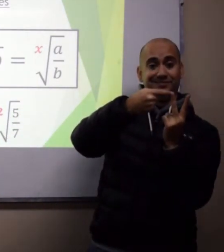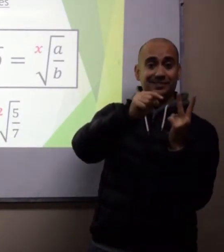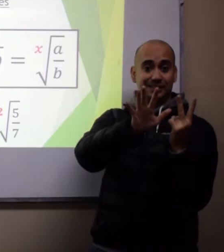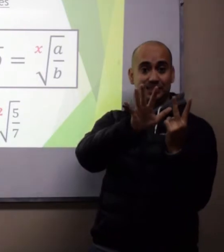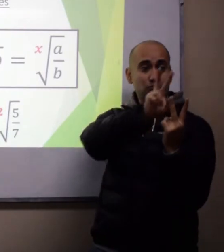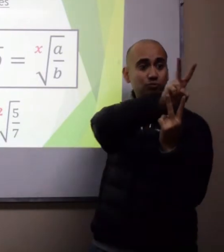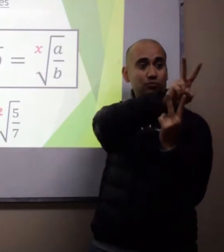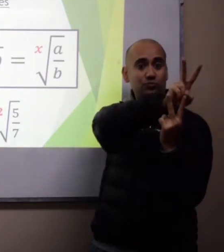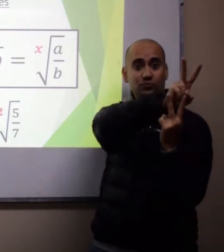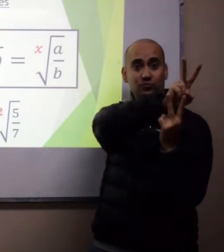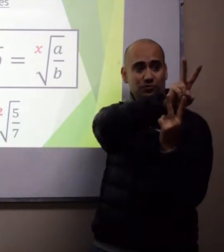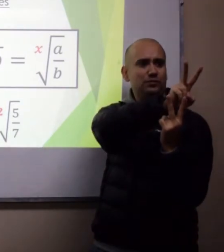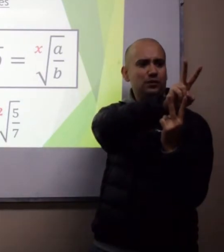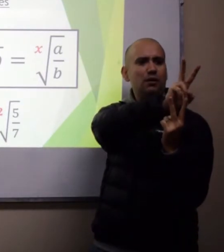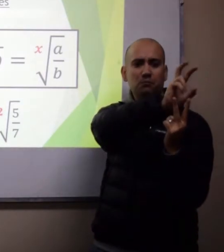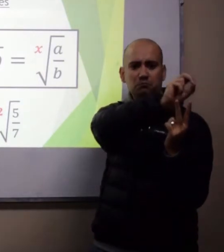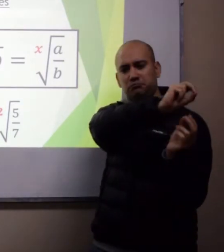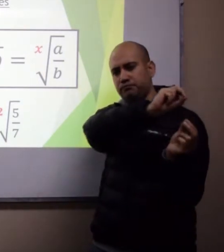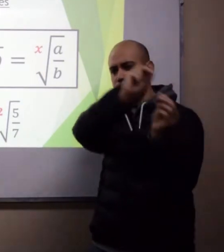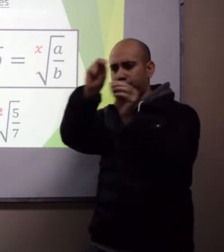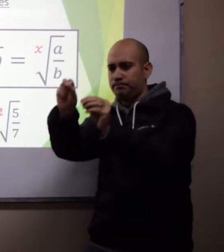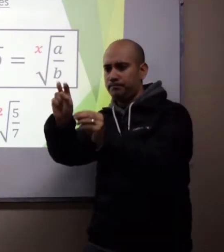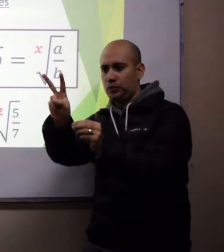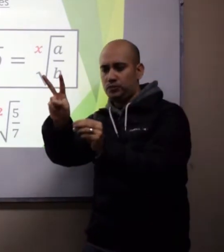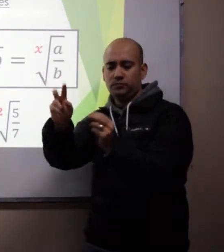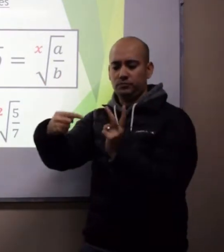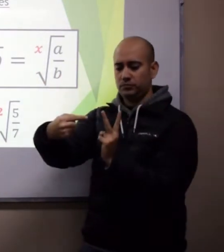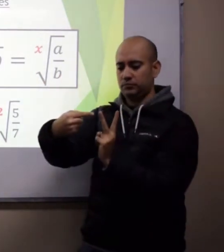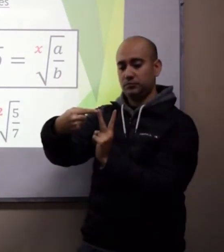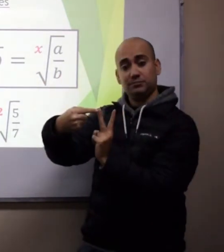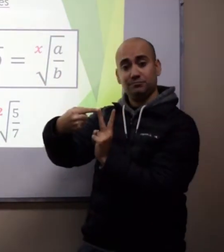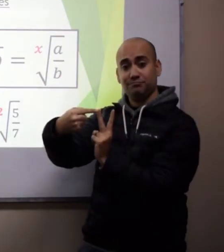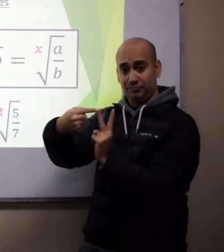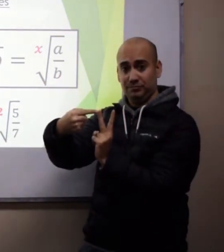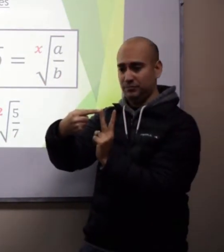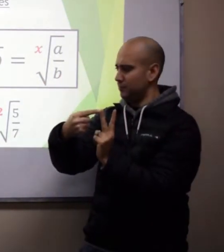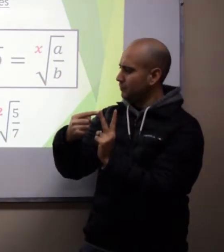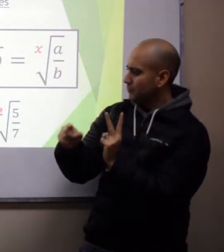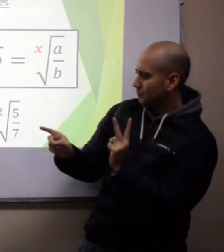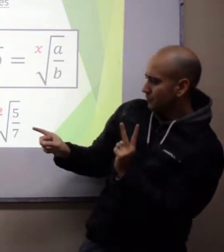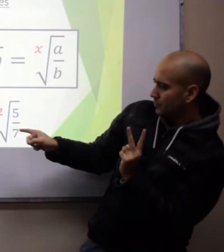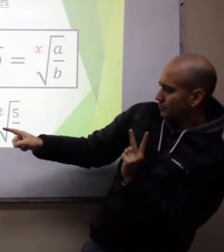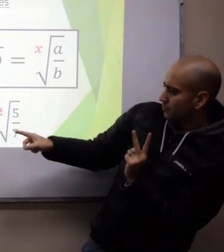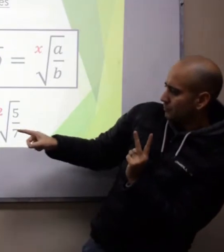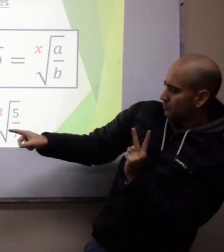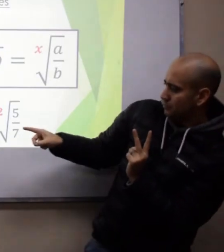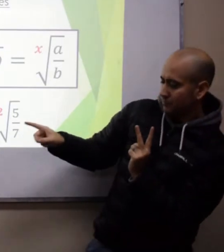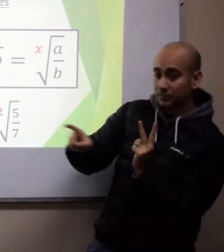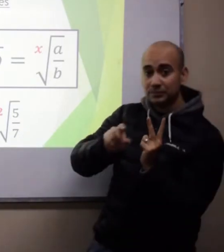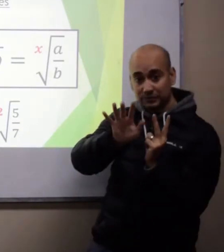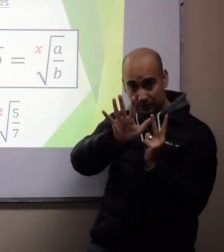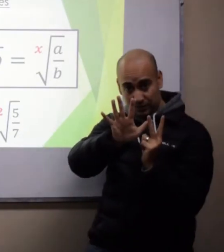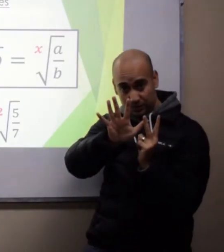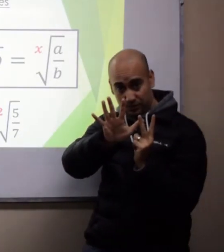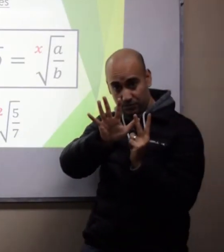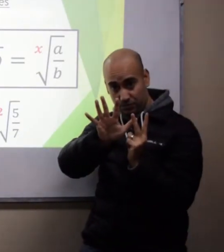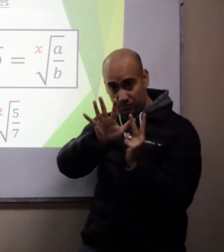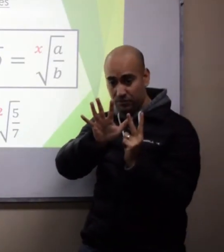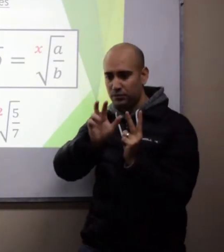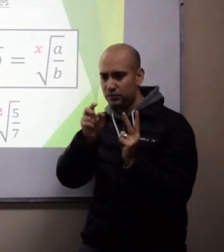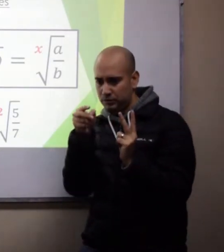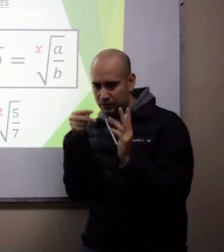raíz cuadrada de 5 y dividido raíz cuadrada de 7, se conserva el índice y se divide No